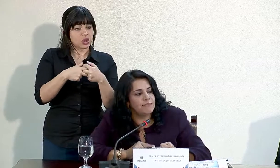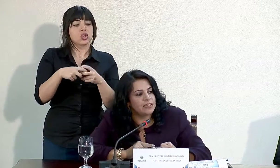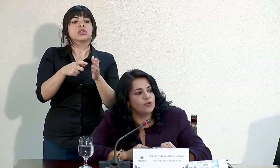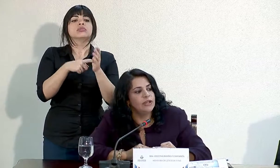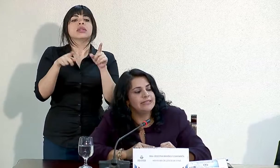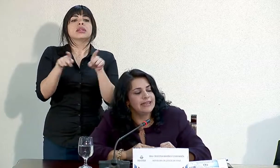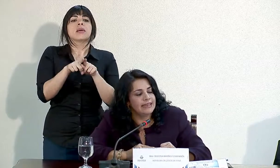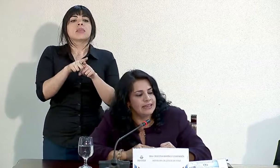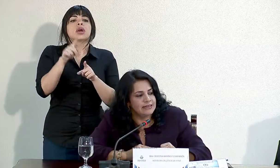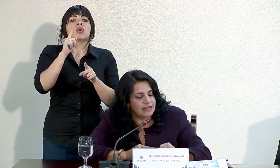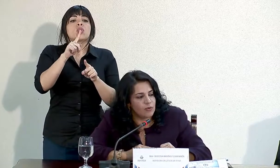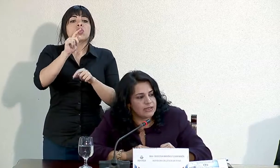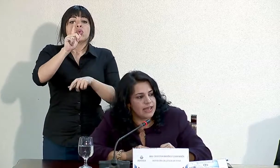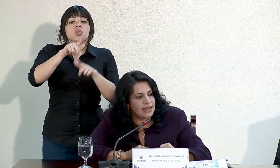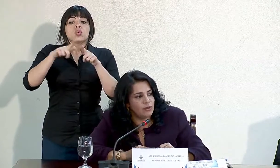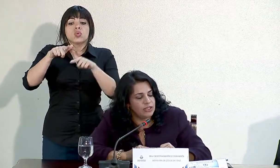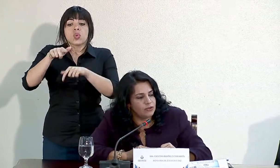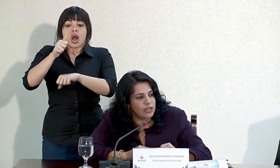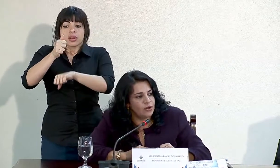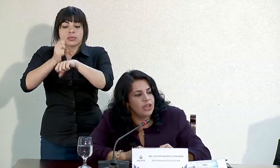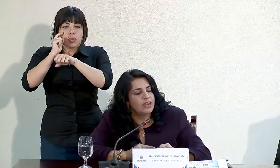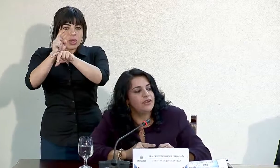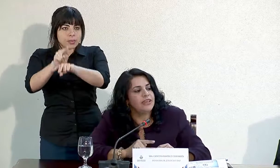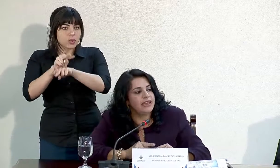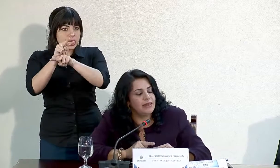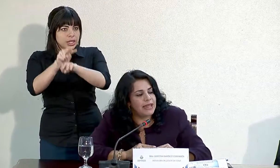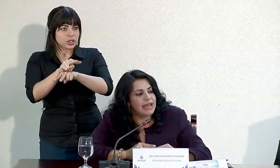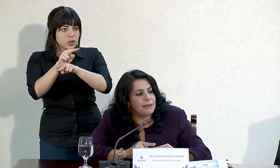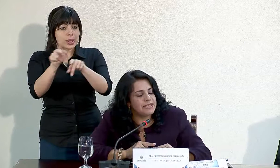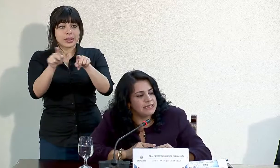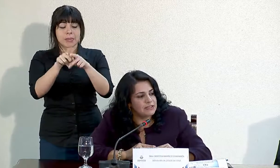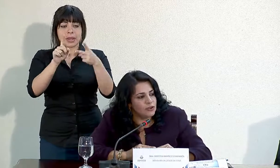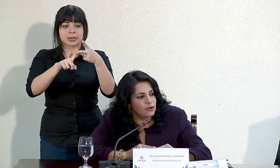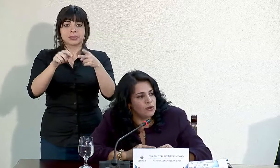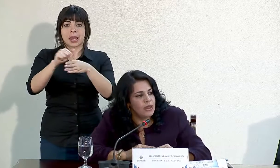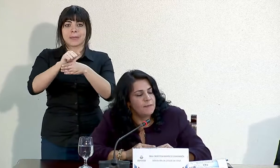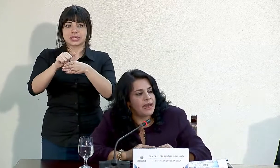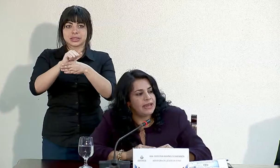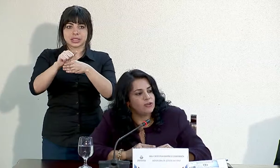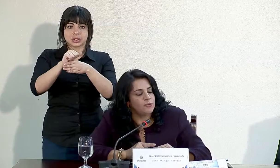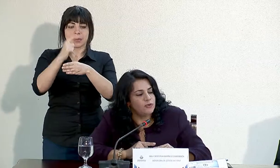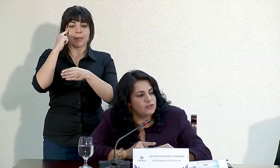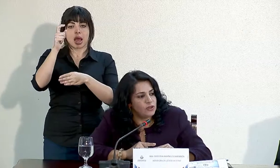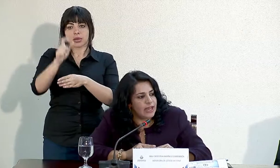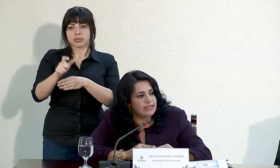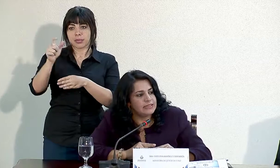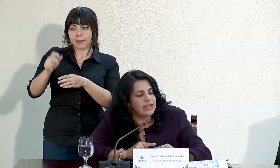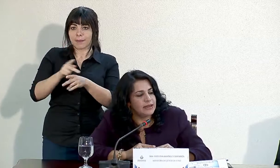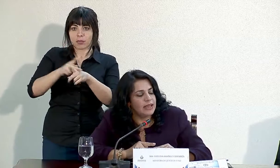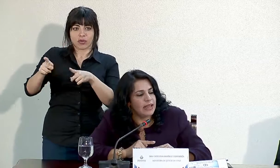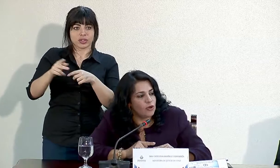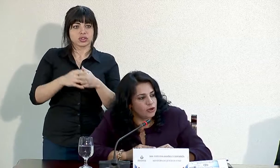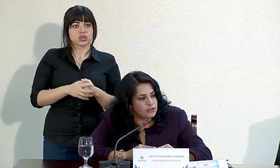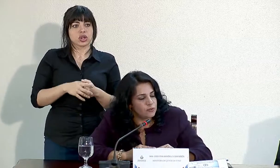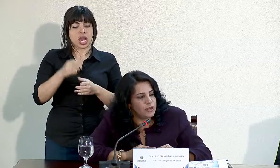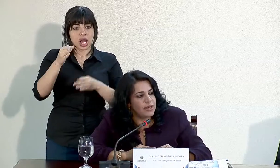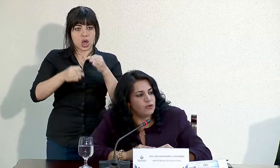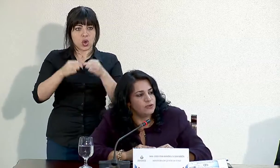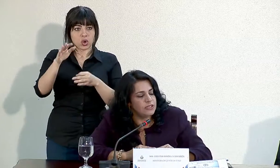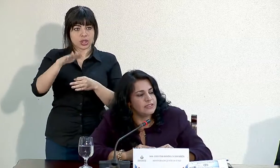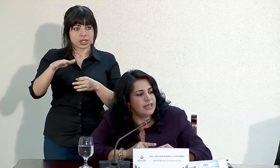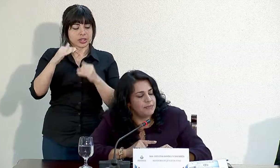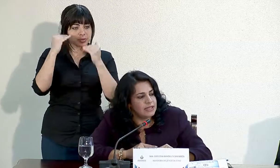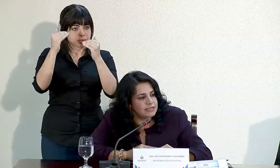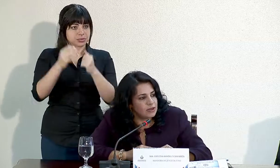requiere además una sede desde la cual se haga el monitoreo, requiere además la capacitación para los profesionales de la Corte Suprema